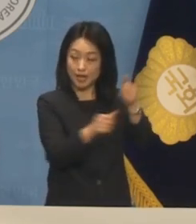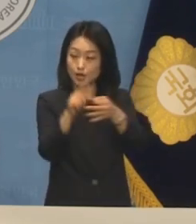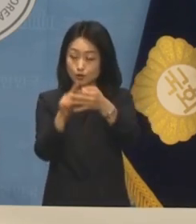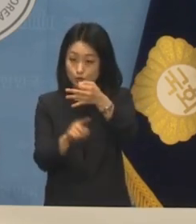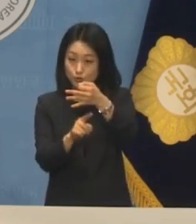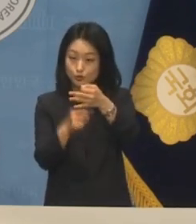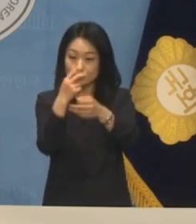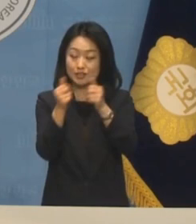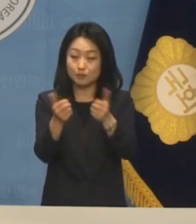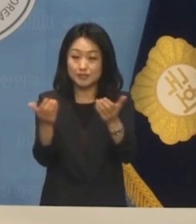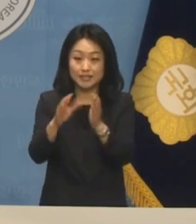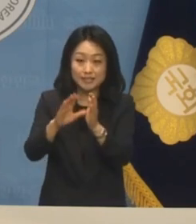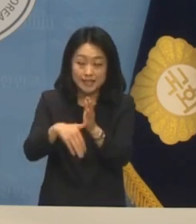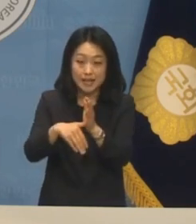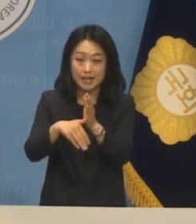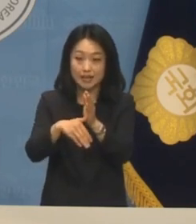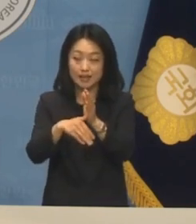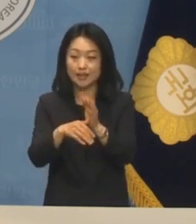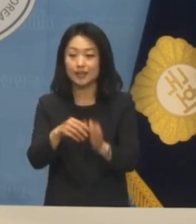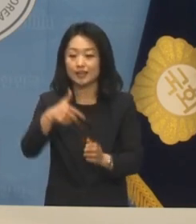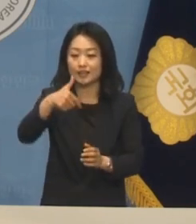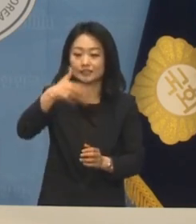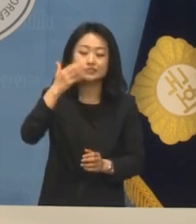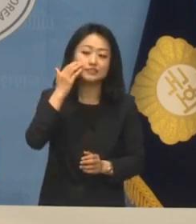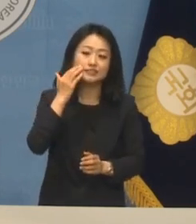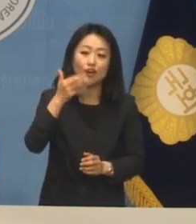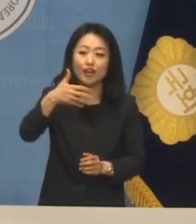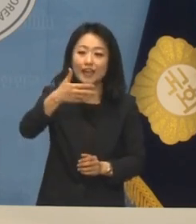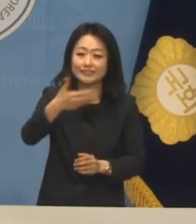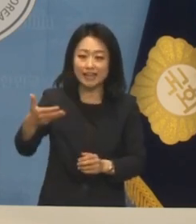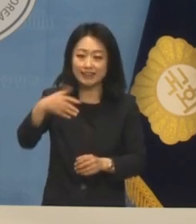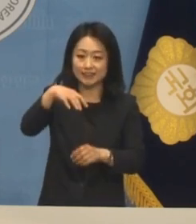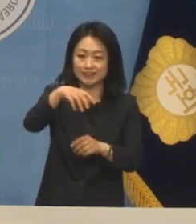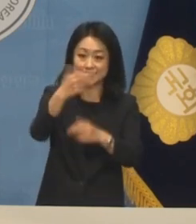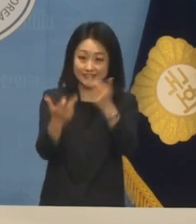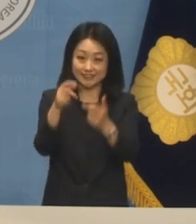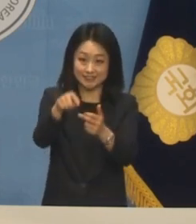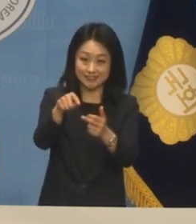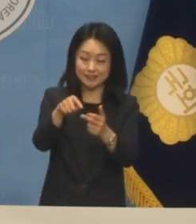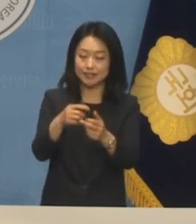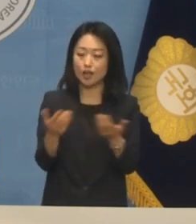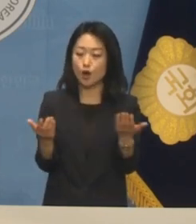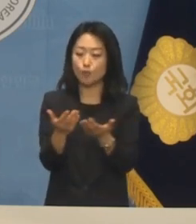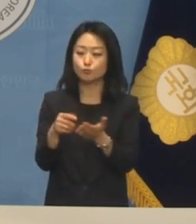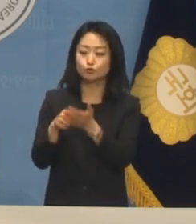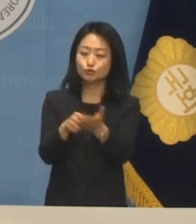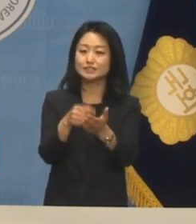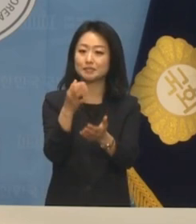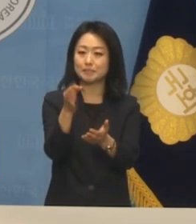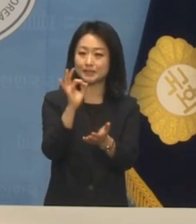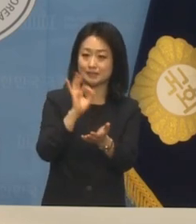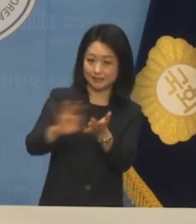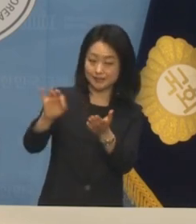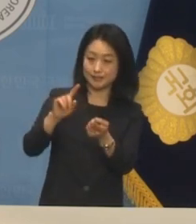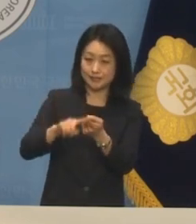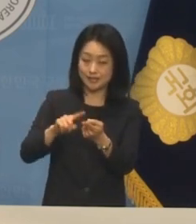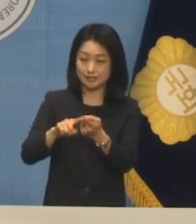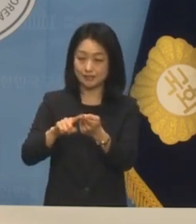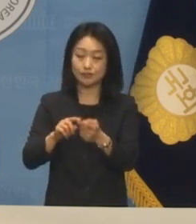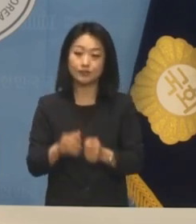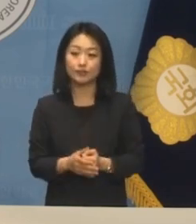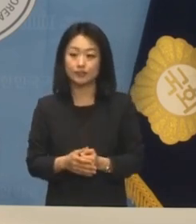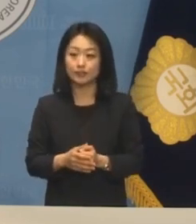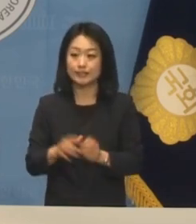청계산 유원지 고깃집에서 업무 추진비 943만 원을 지출한 것에 대해 공무원 행동강령 위반 및 업무